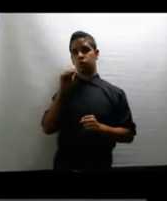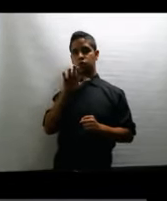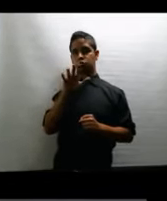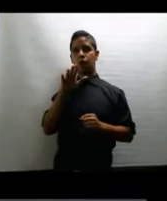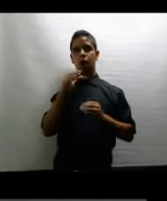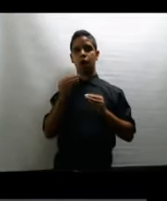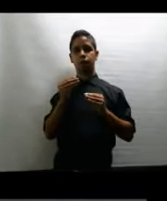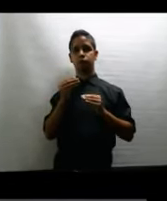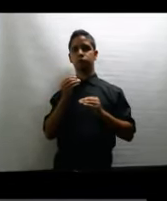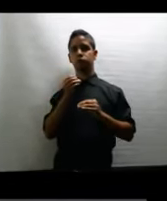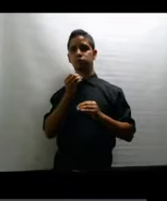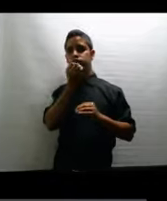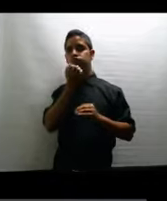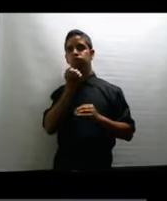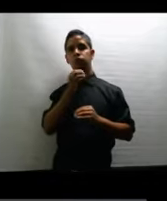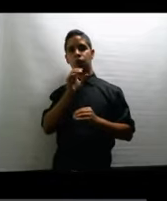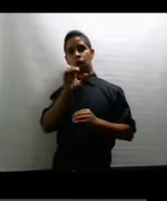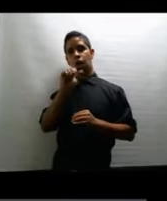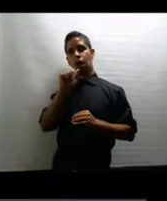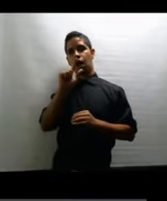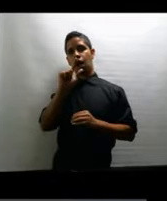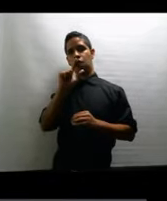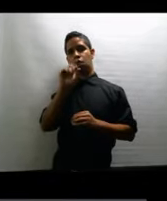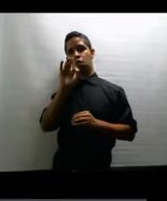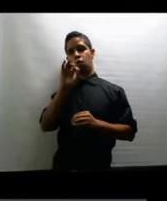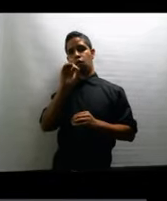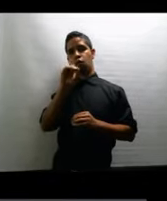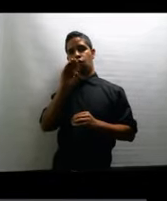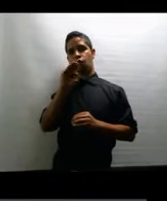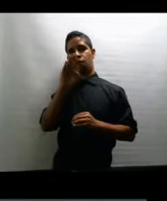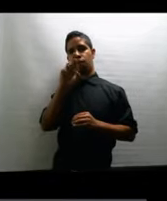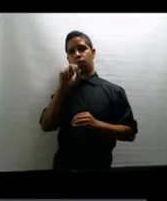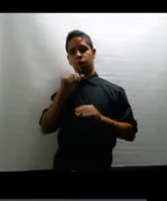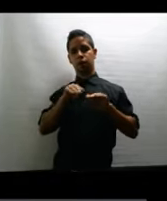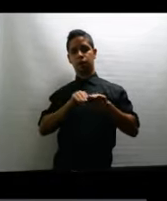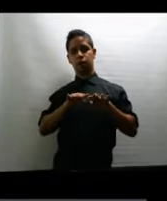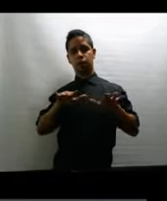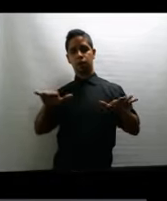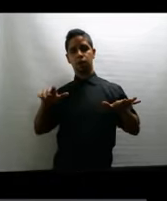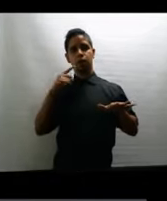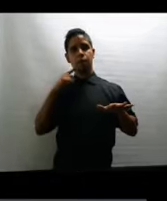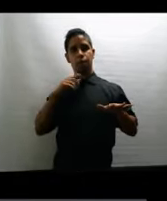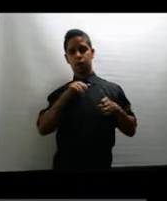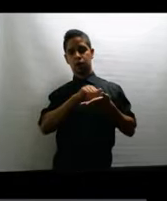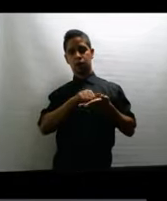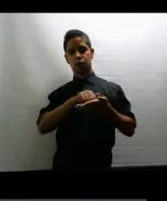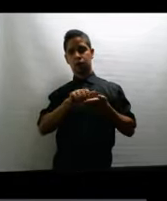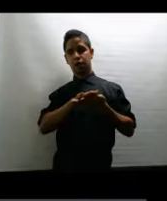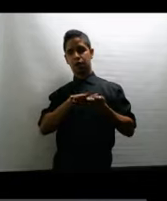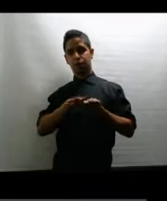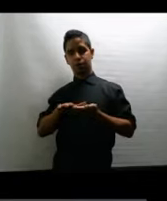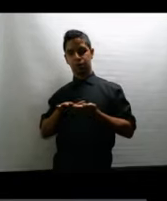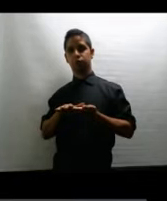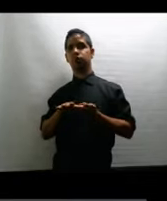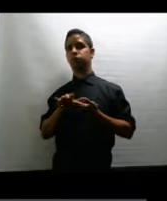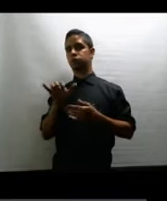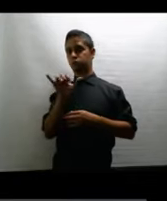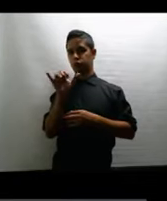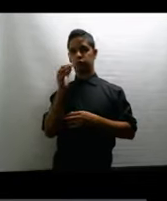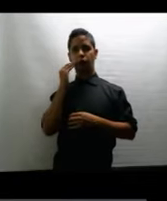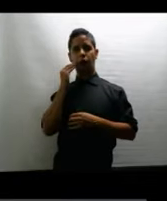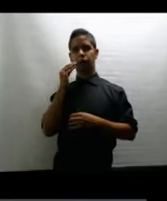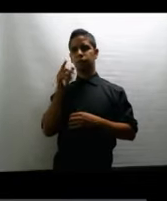de pasarle la aspiradora. O sea, tienes doble propósito ahí. Para darle un tratamiento de desodorización. La mayoría de los polvos desodorantes